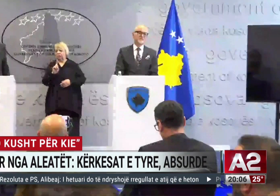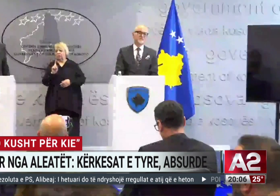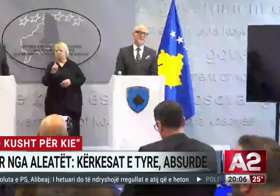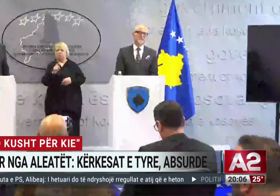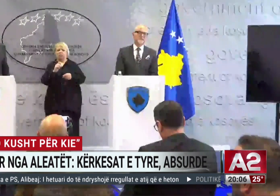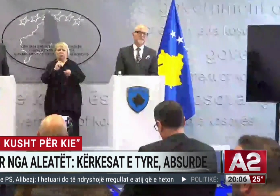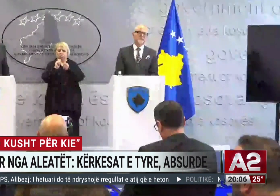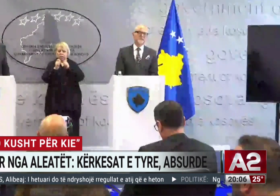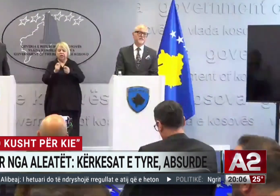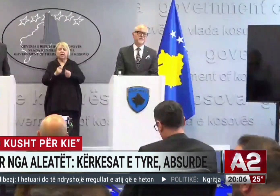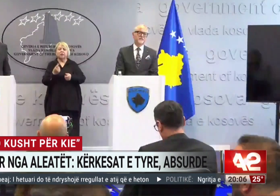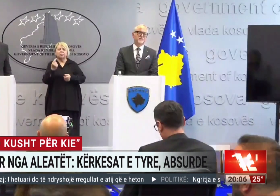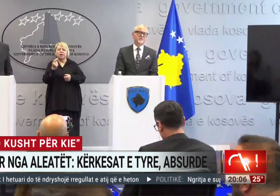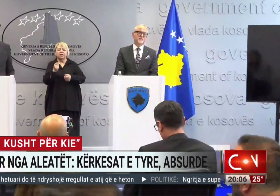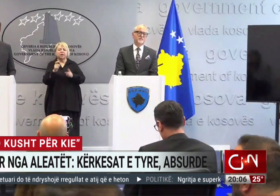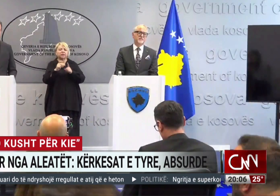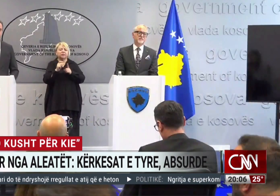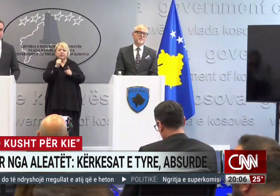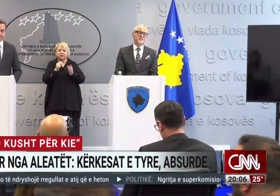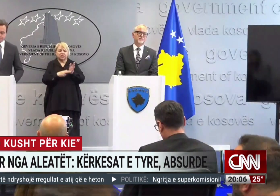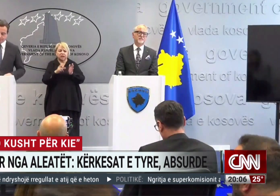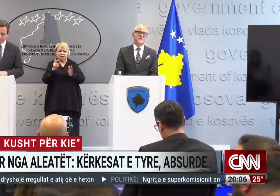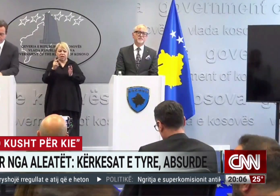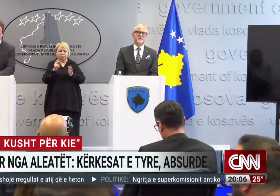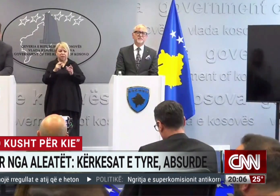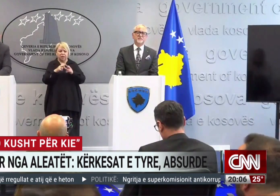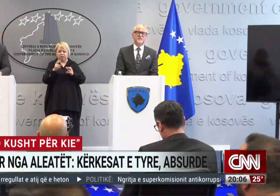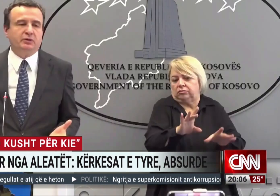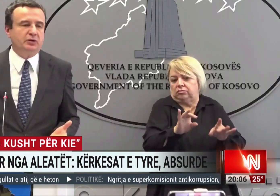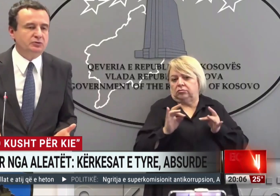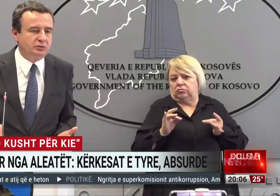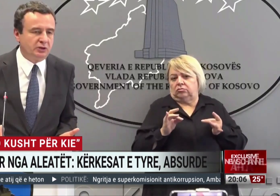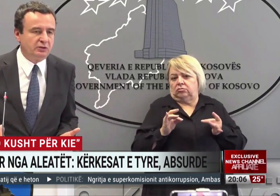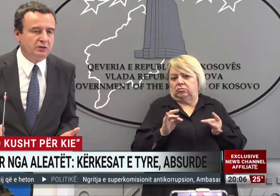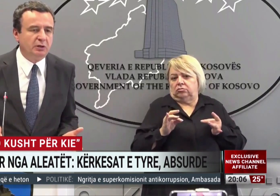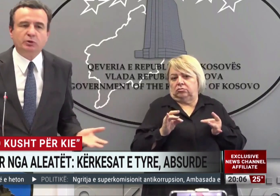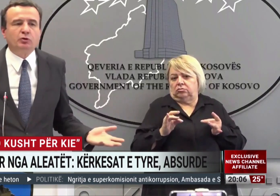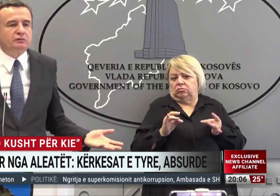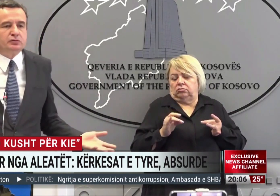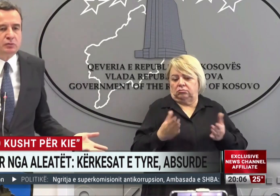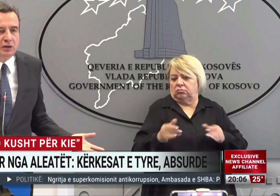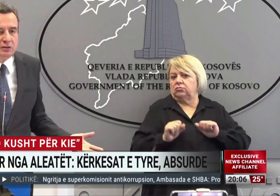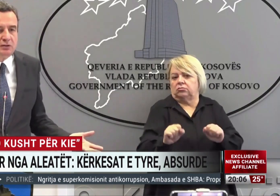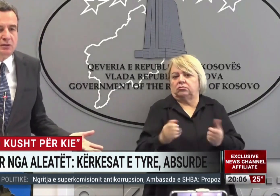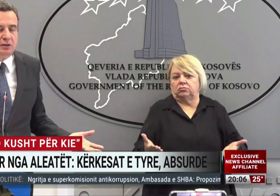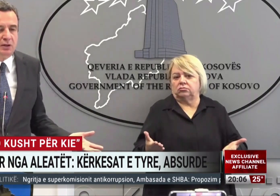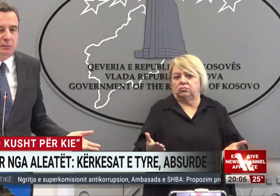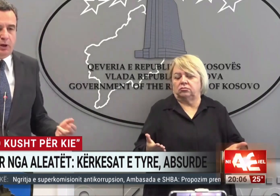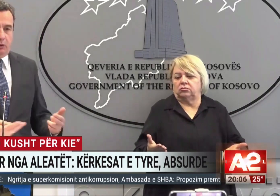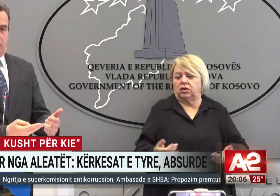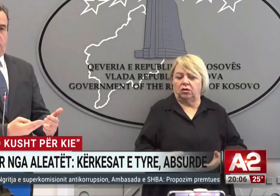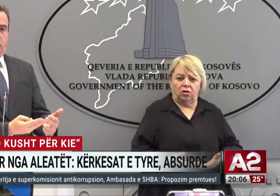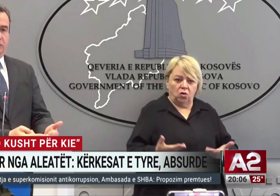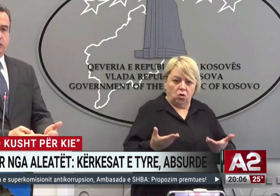fytyrë duke i dorëzuar, Kryeministri Kurti shfaqi një fije shprese, kur tha se nuk mund ta thotë me siguri nëse votimi për pranimin e Kosovës në